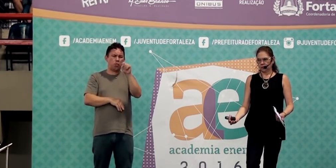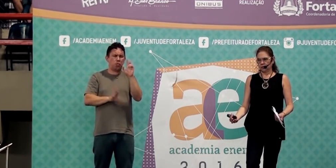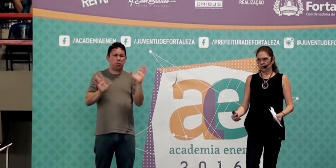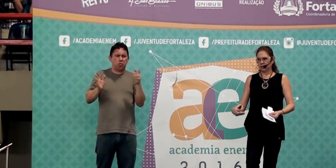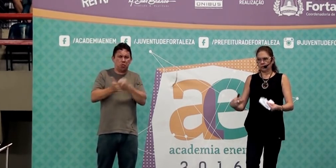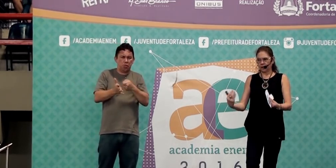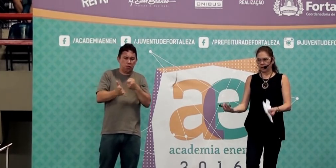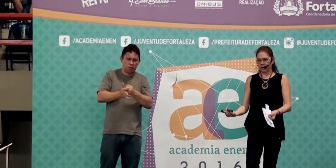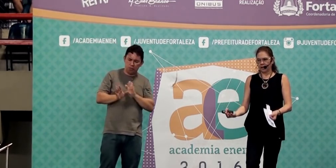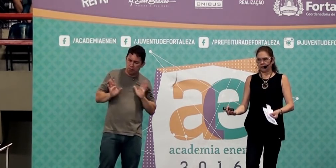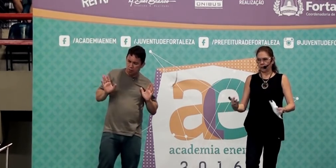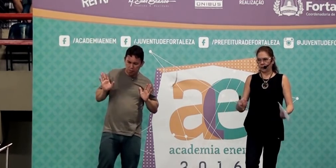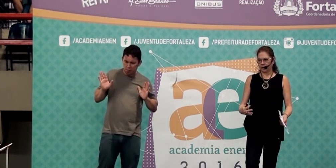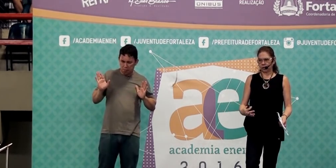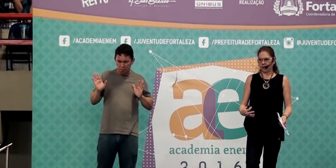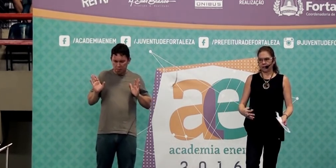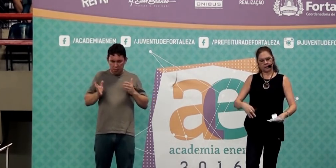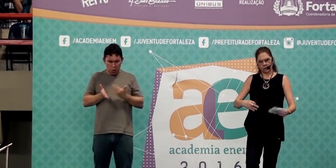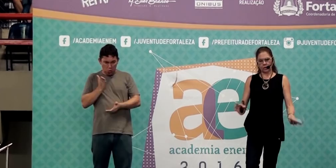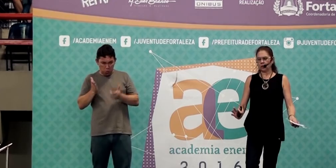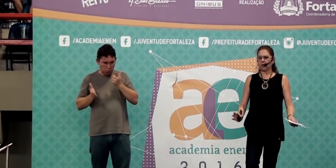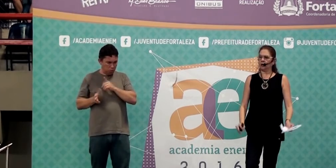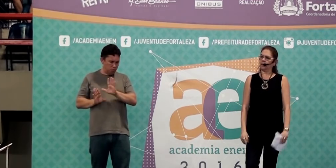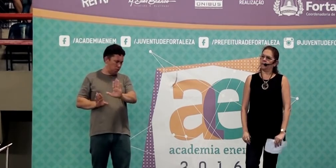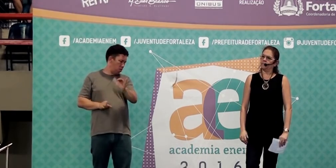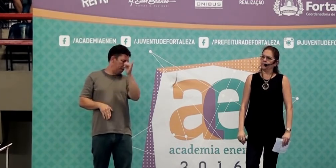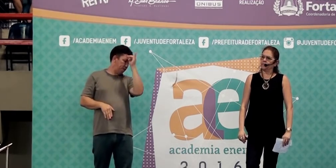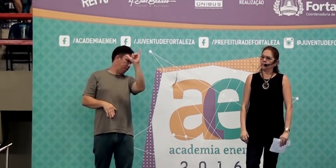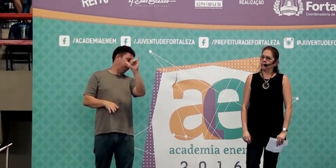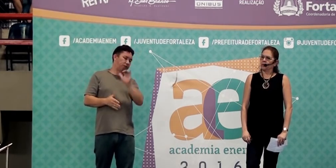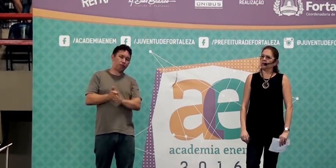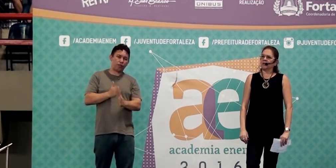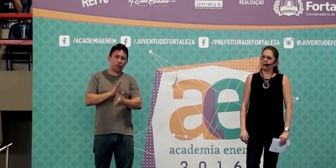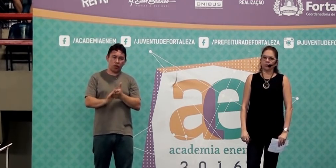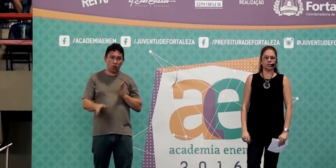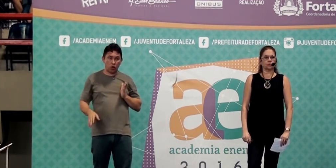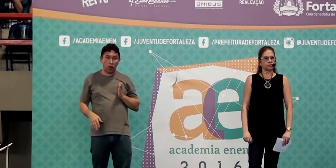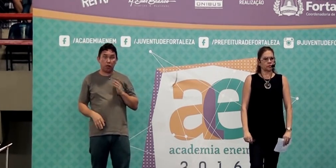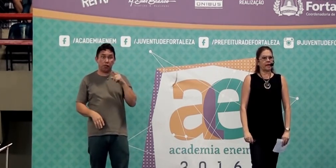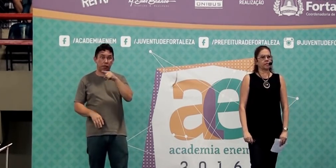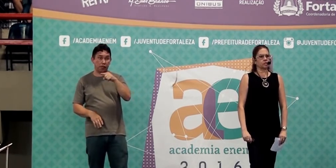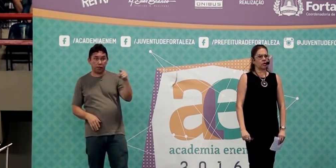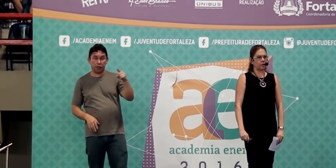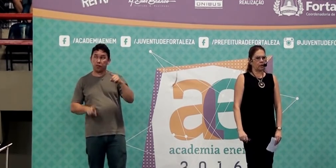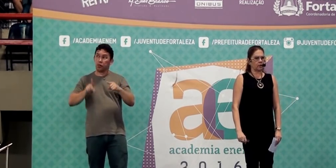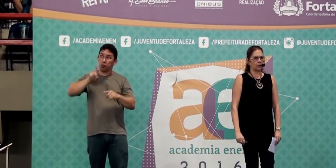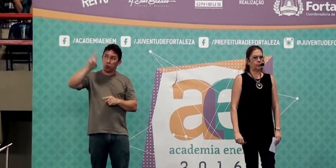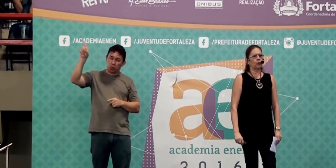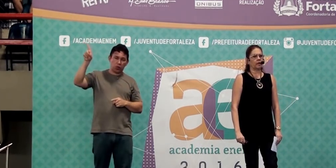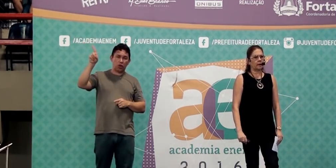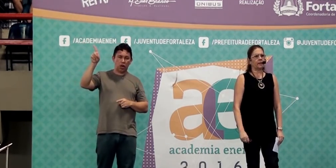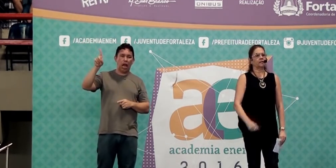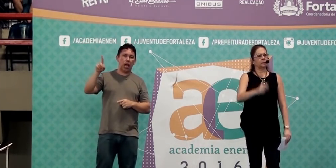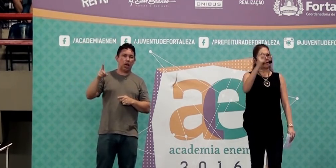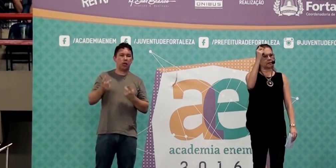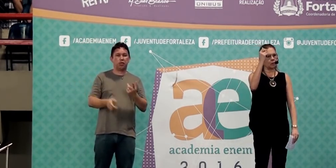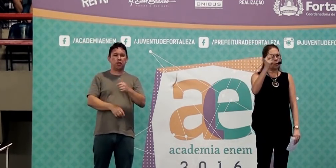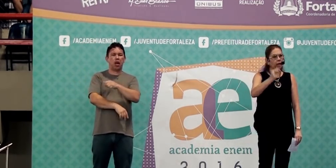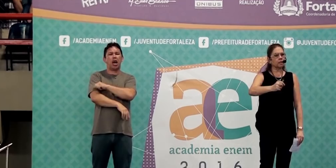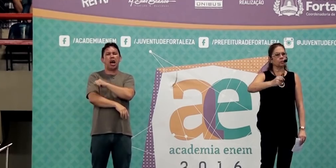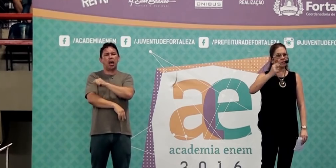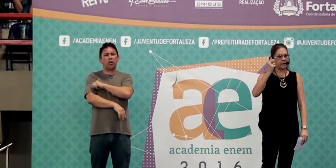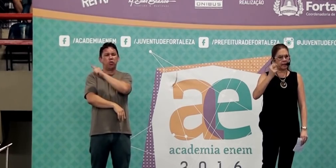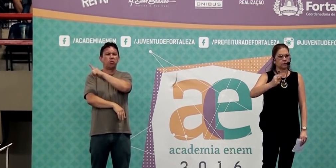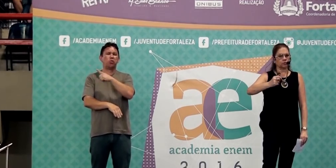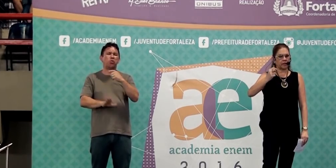optativo, você não ganha nada e não perde nada, então não coloque. Os alunos do Sudeste colocam. Por quê? Porque eles passam